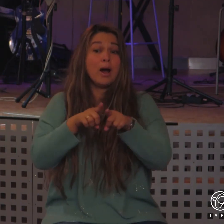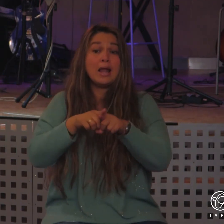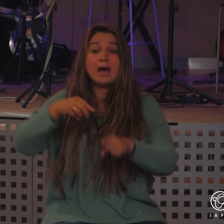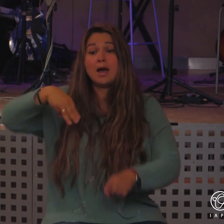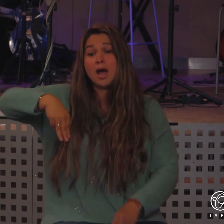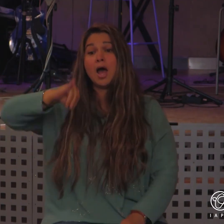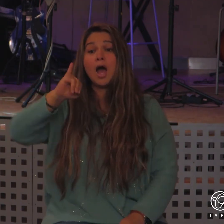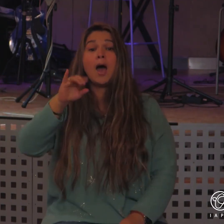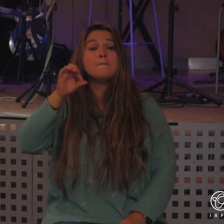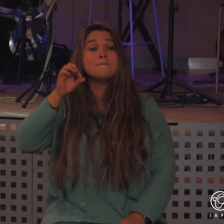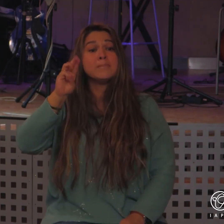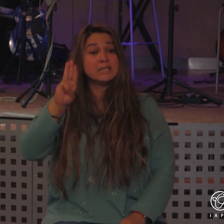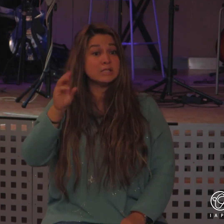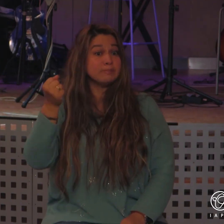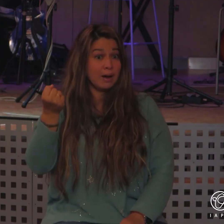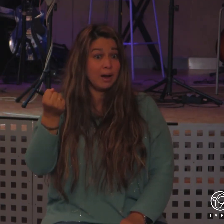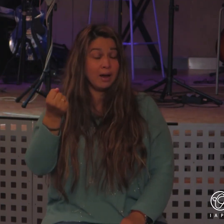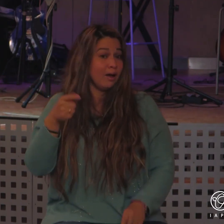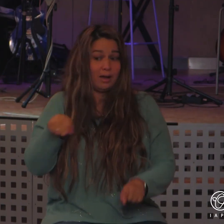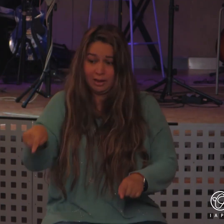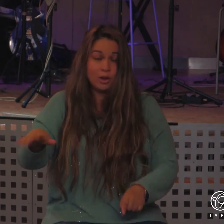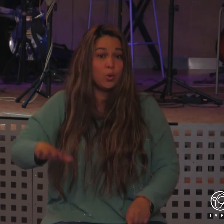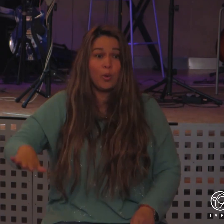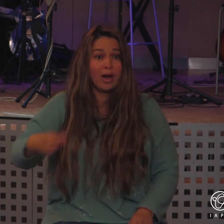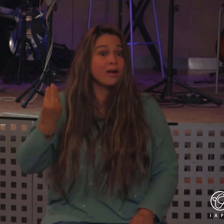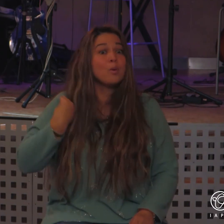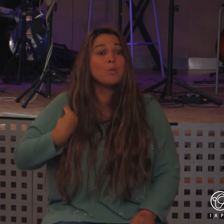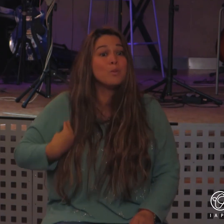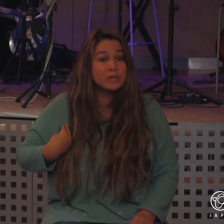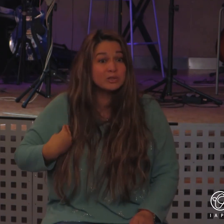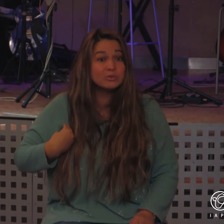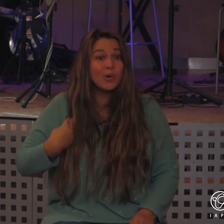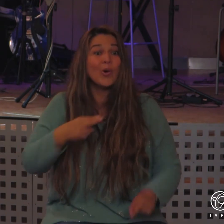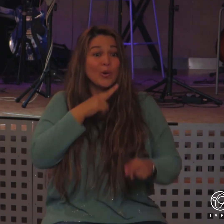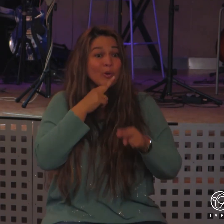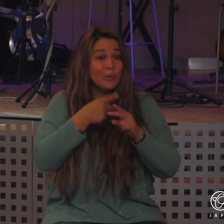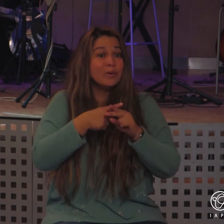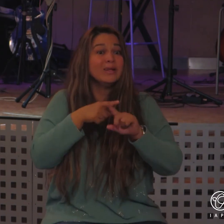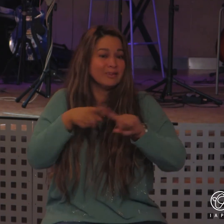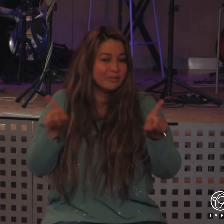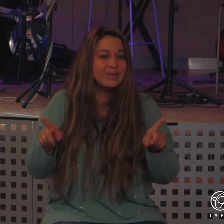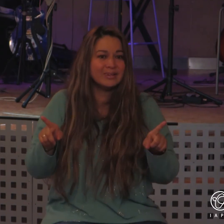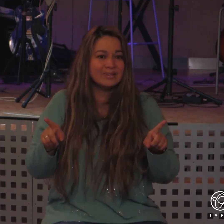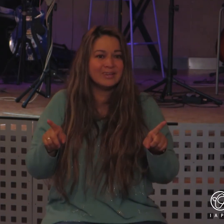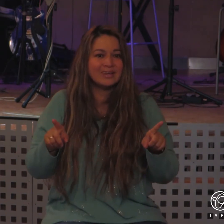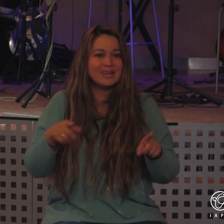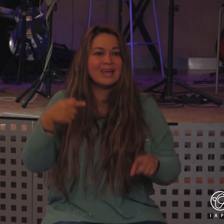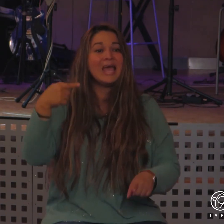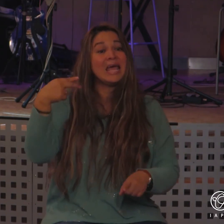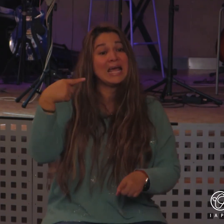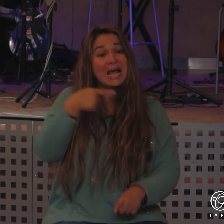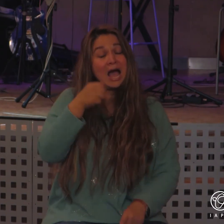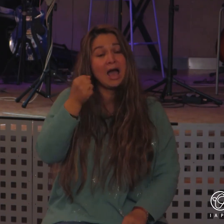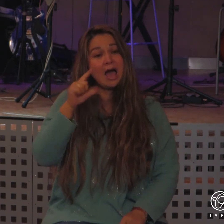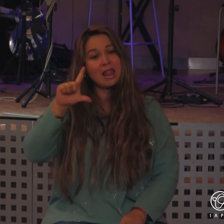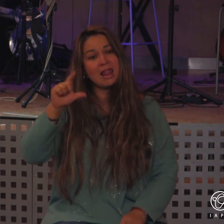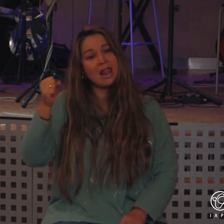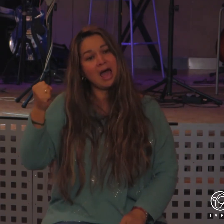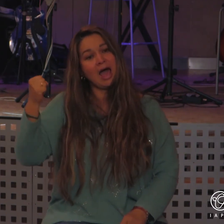Galaad es monte del testimonio, como ya dijo, piedras de Dios vigila. Qué